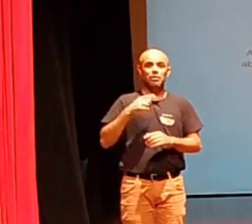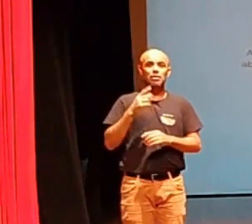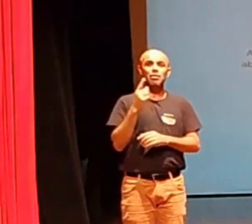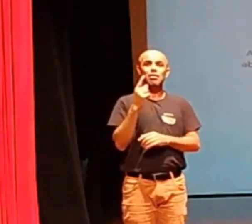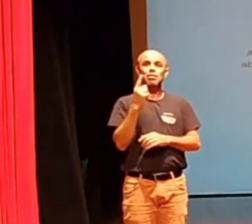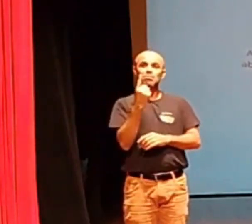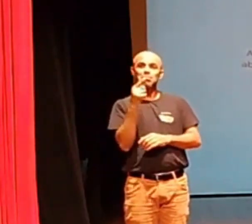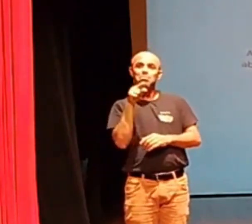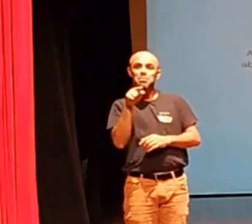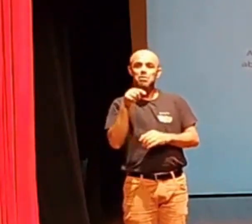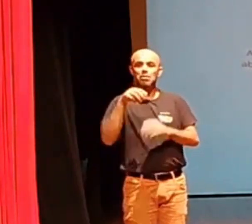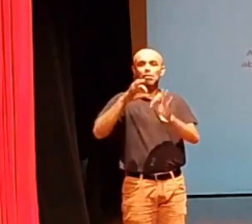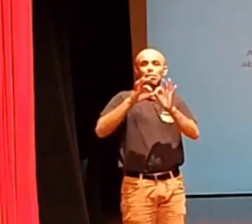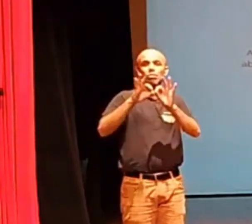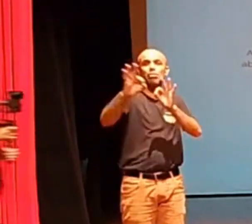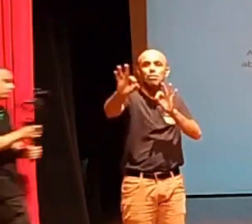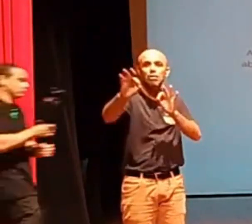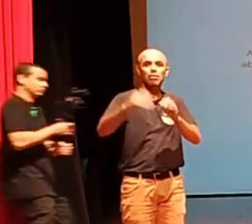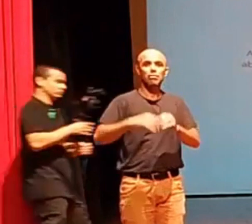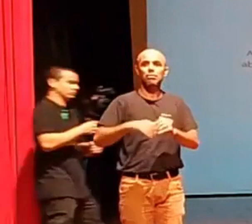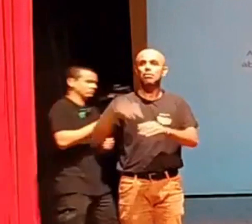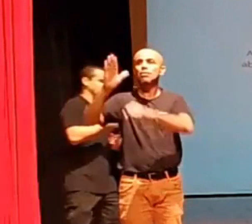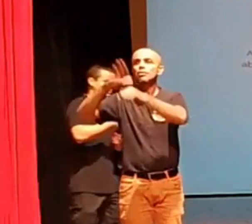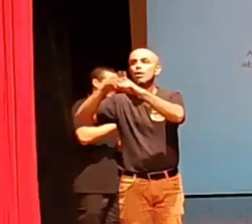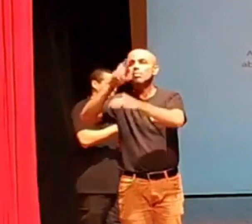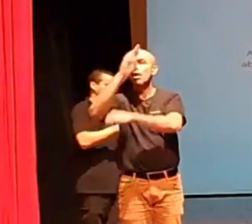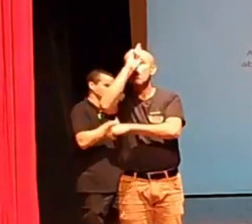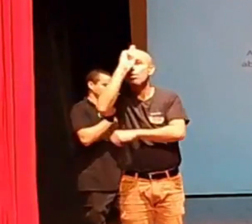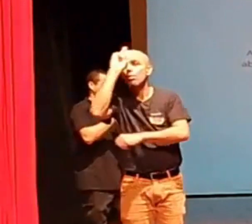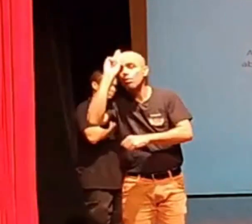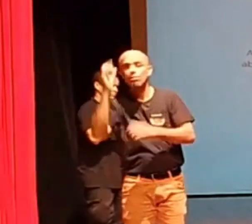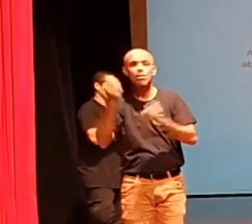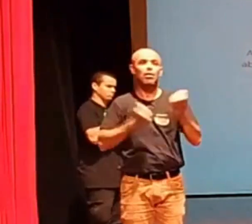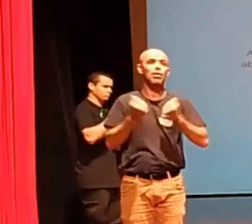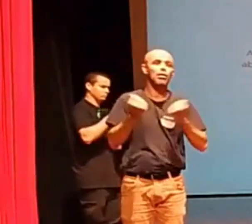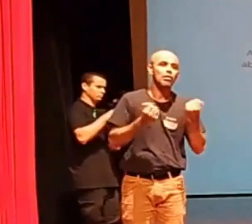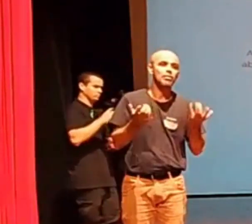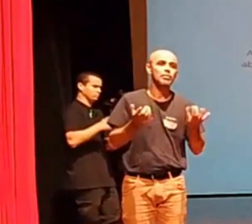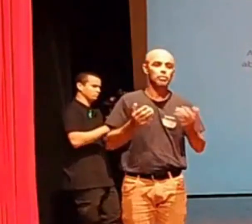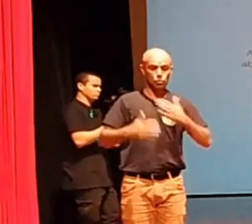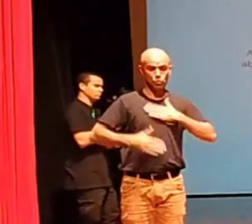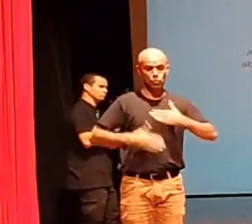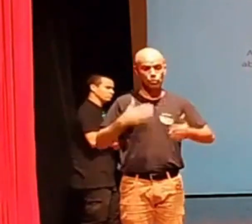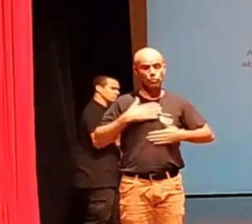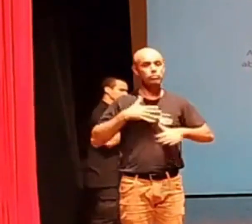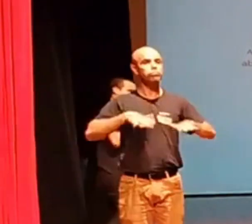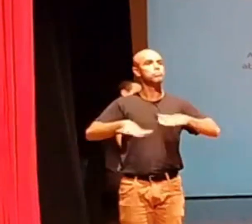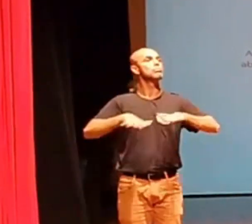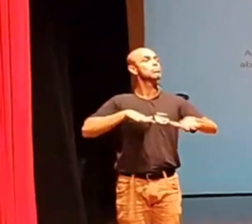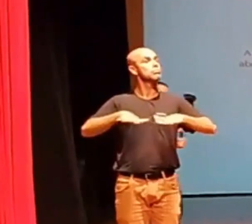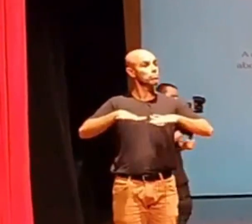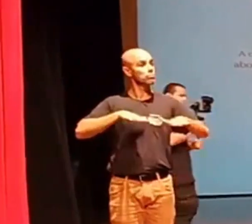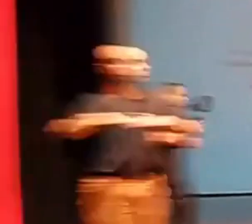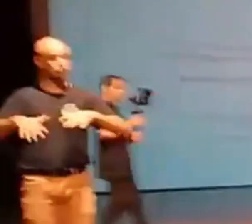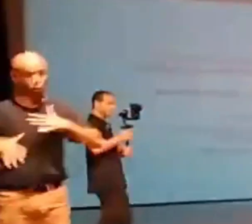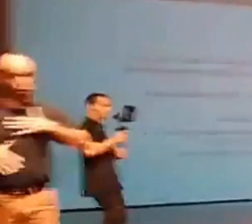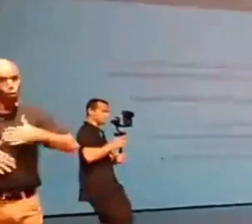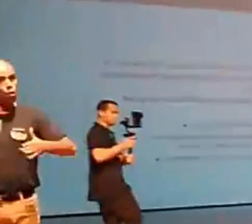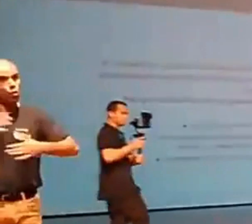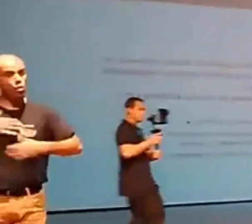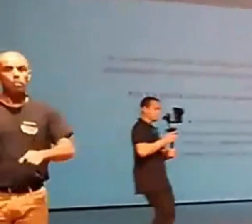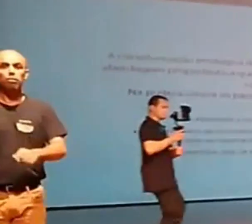de carro? Pega um Uber. Não. O corpo foi feito para se movimentar. Corpo parado